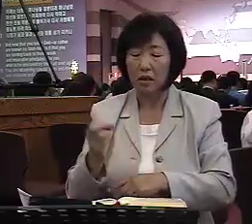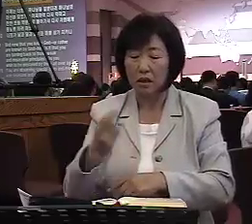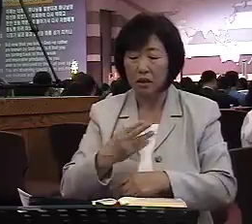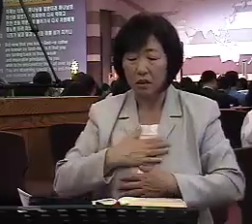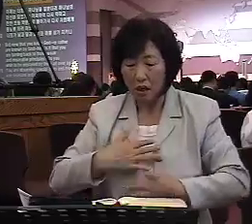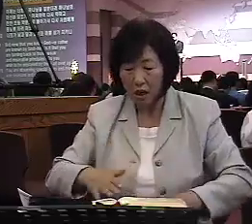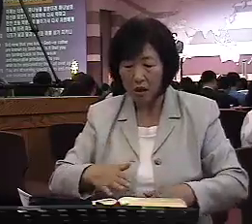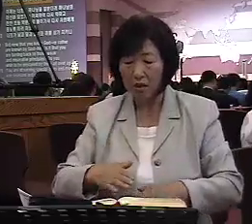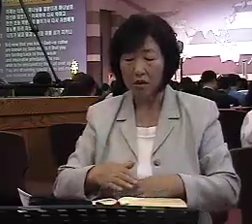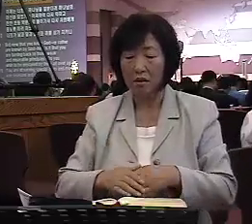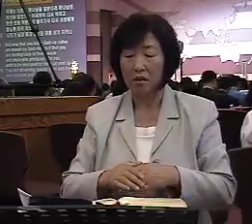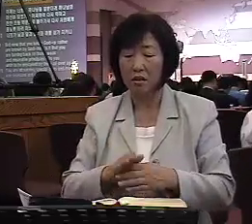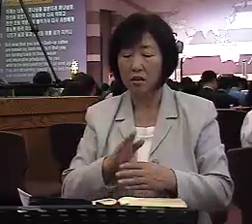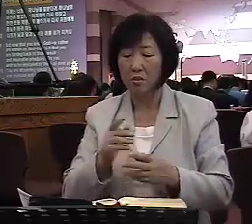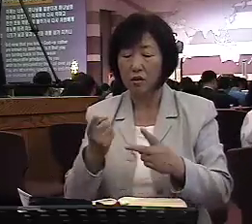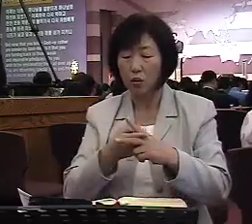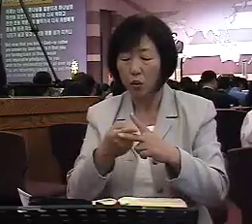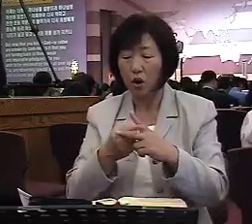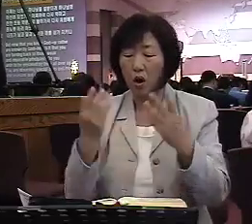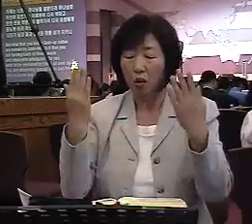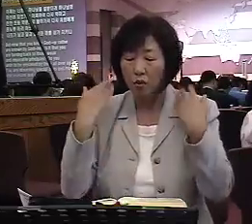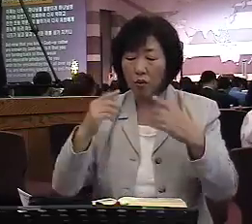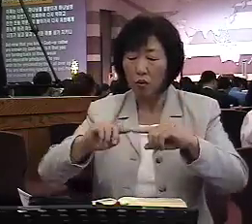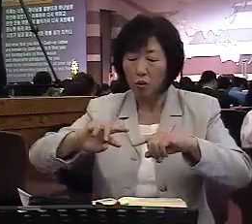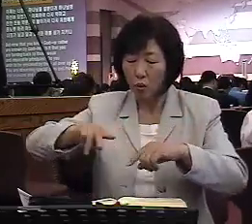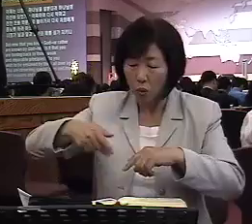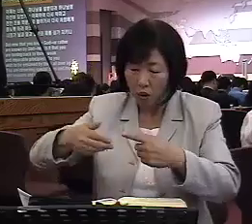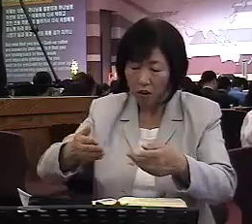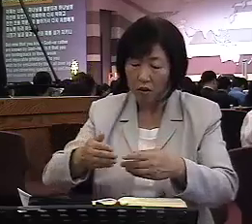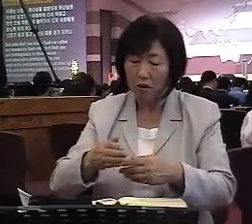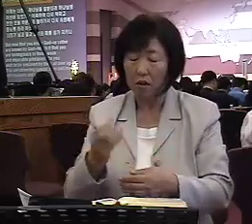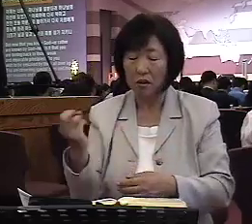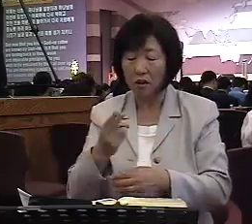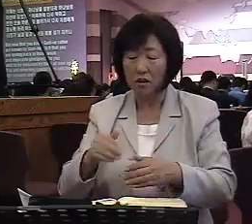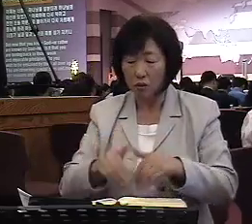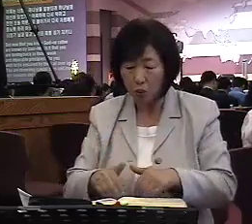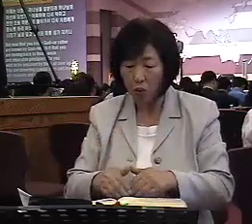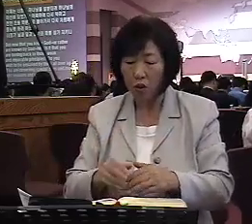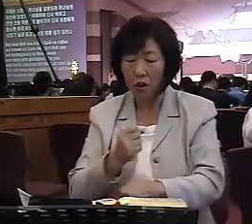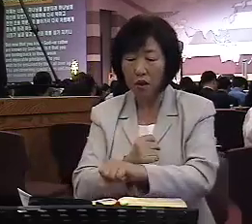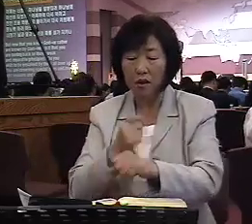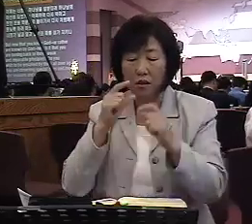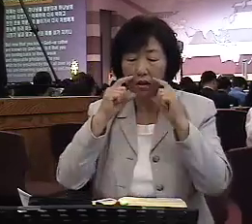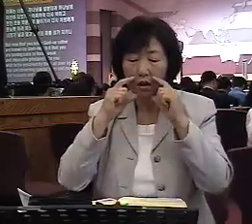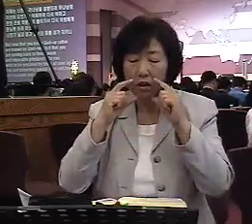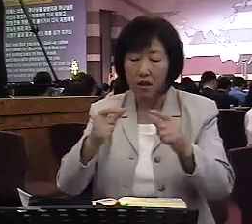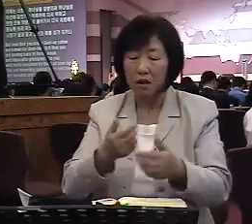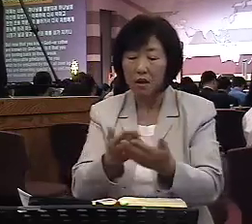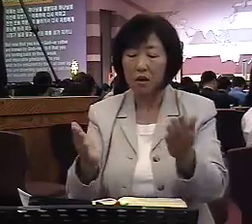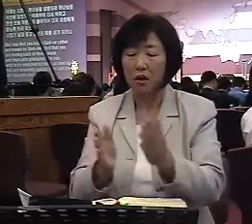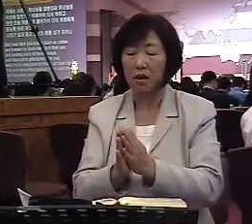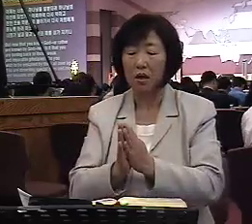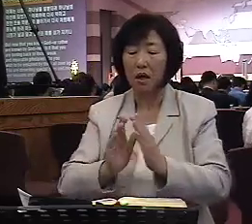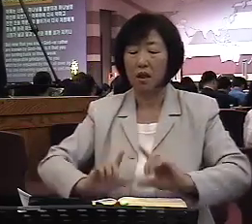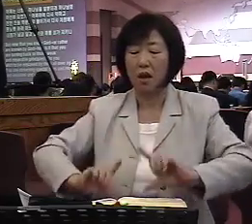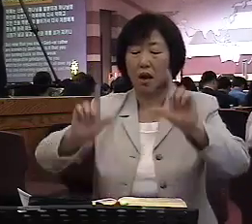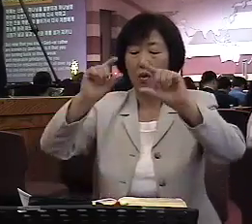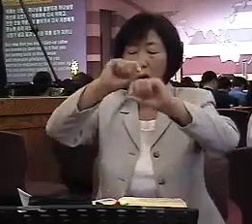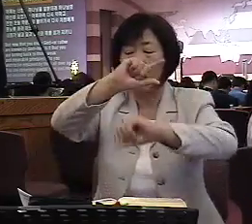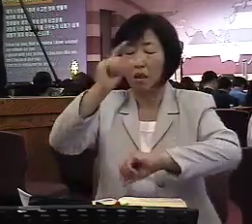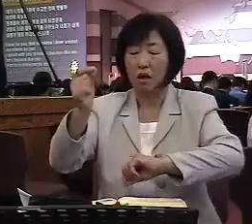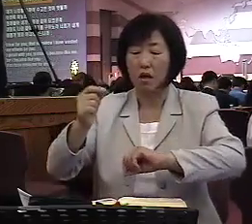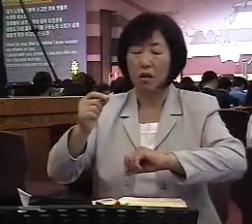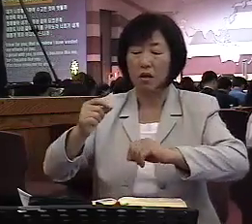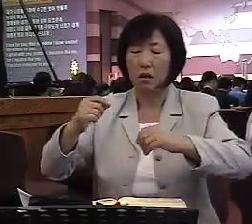약하고 처단한 초등 학문으로 돌아가서 다시 저희에게 좋은 노릇하려 하느냐. 너희가 날과 달과 절기와 해를